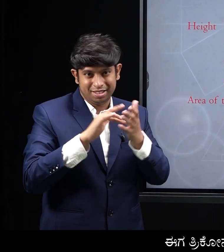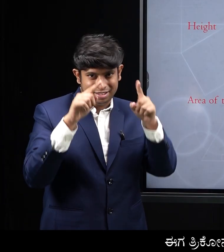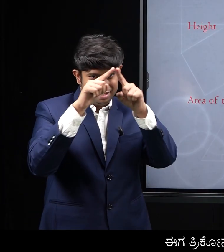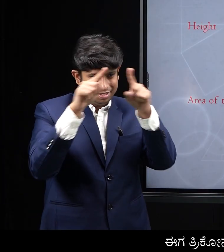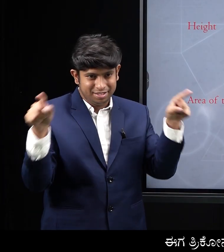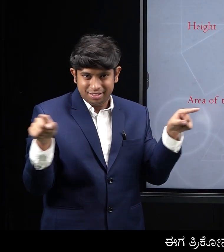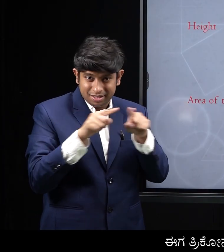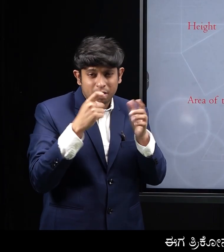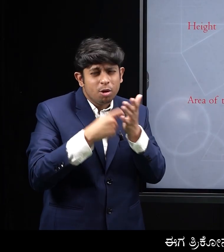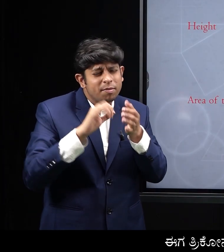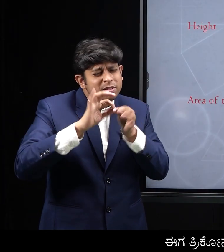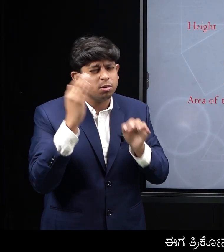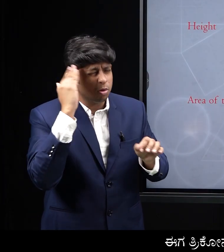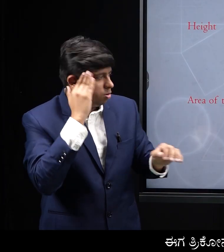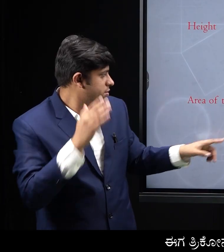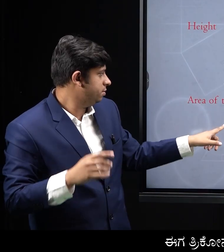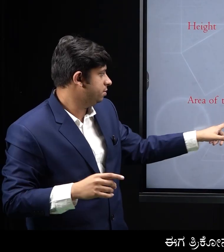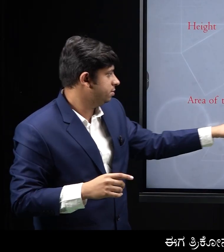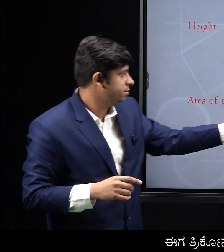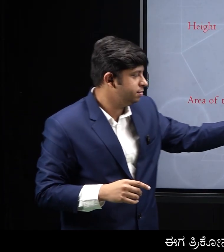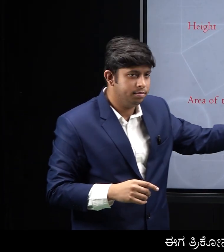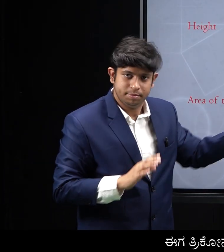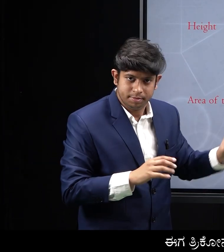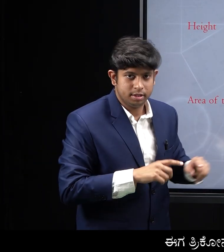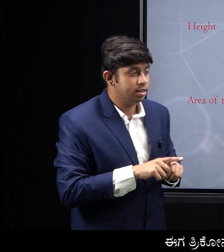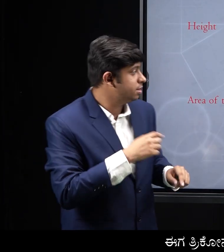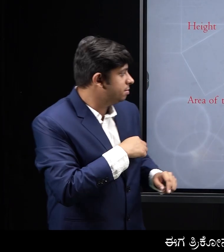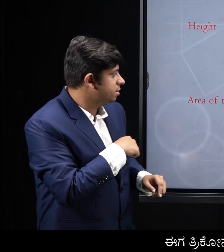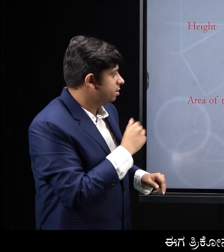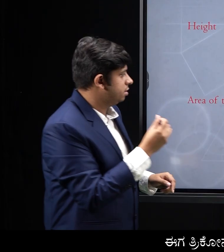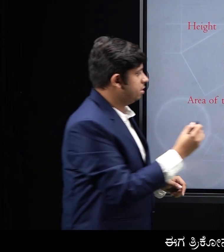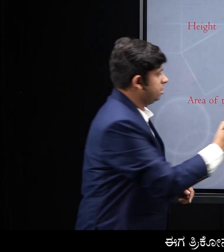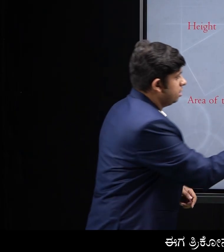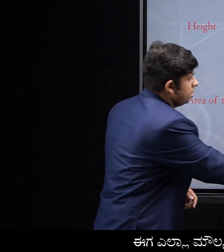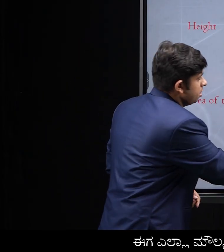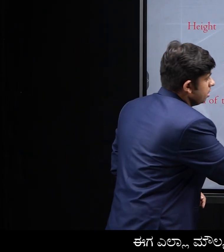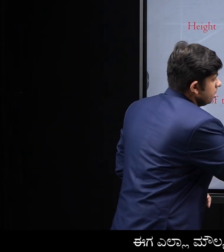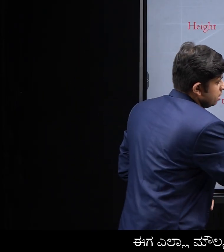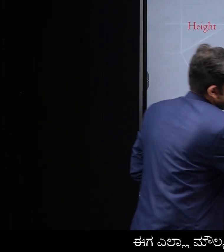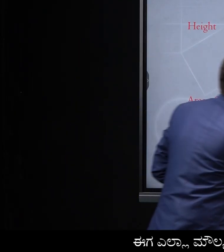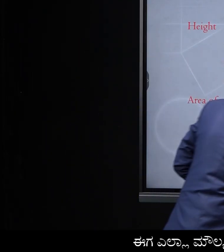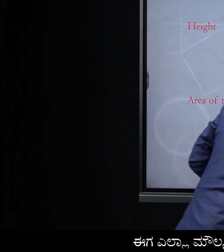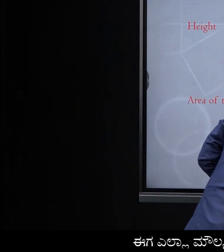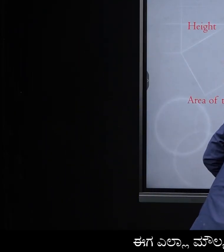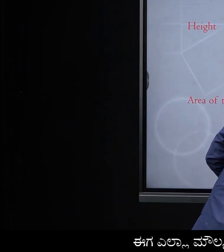ಈಗ ತ್ರಿಕೋನದ ವಿಸ್ತೀರ್ಣ ಇಸ್ ಈಕ್ವಲ್ ಟು ಅರ್ಧ ಇಂಟು ಬೇಸ್ ಇಂಟು ಎತ್ತರ. ಈಗ ಎಲ್ಲ ಮೌಲ್ಯಗಳನ್ನು